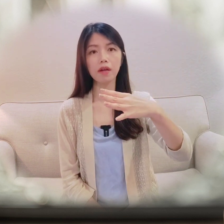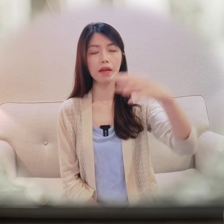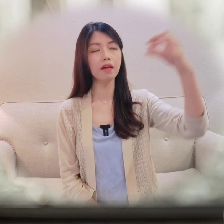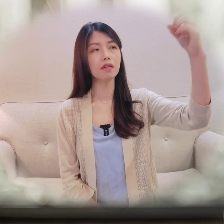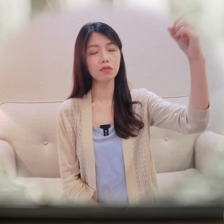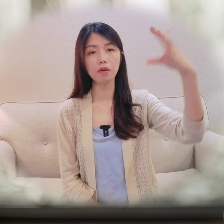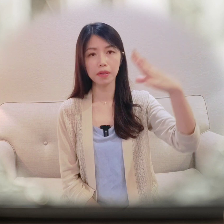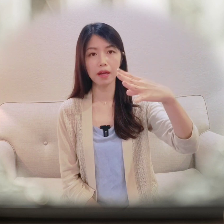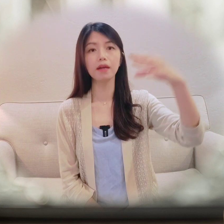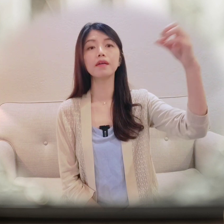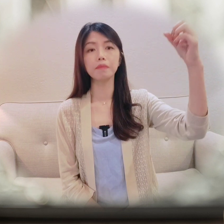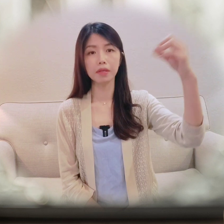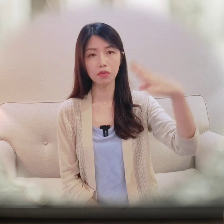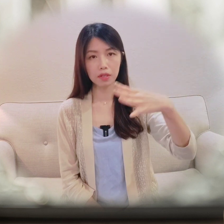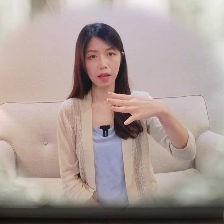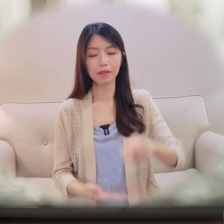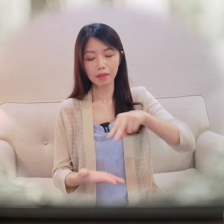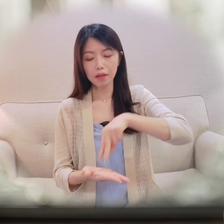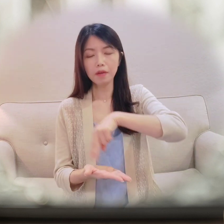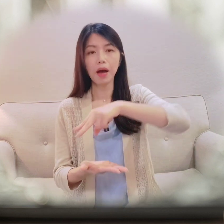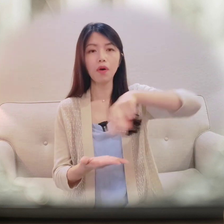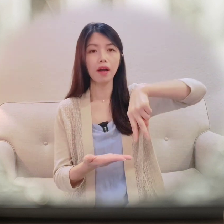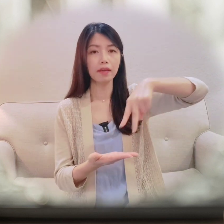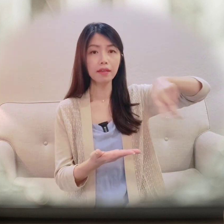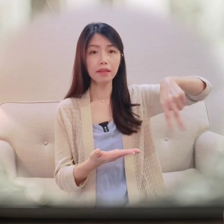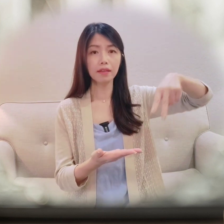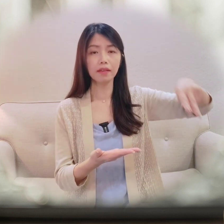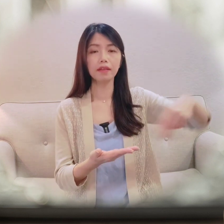그런 현상의 수어입니다. 비추시네.